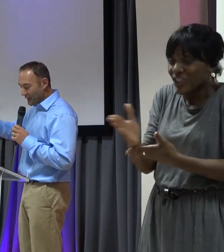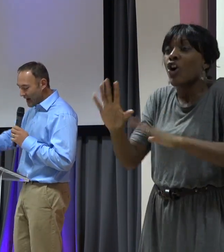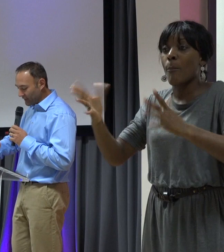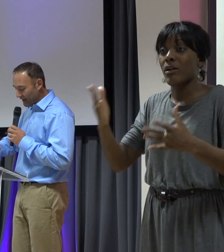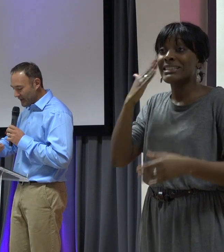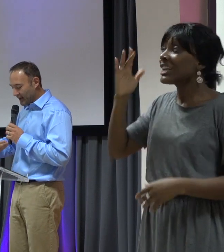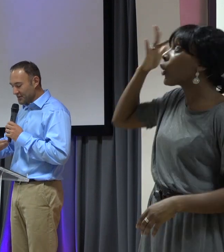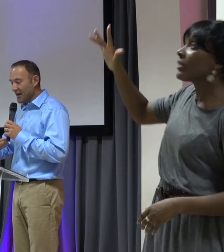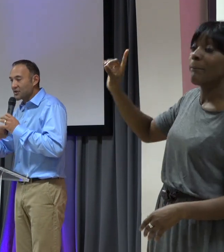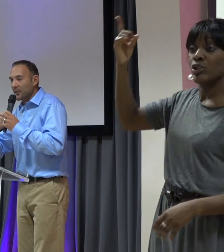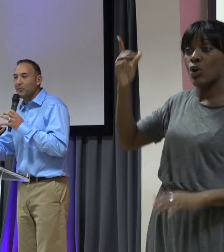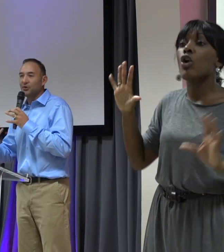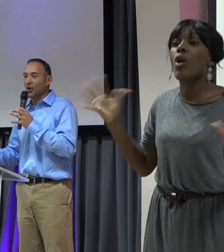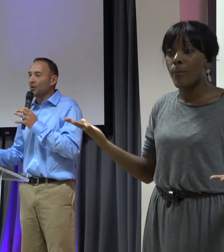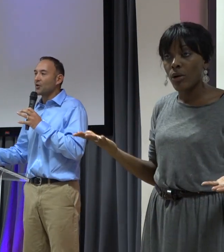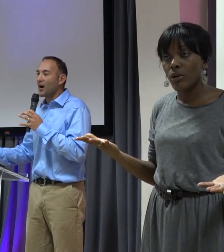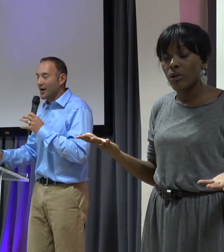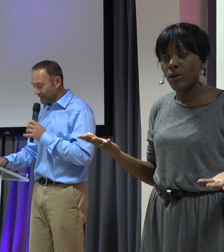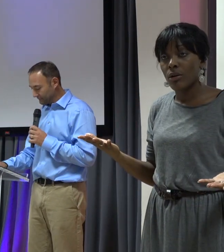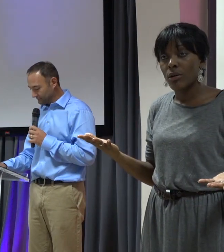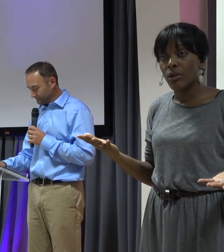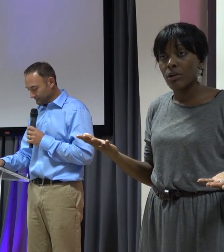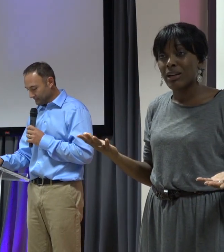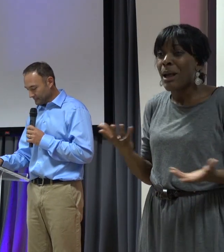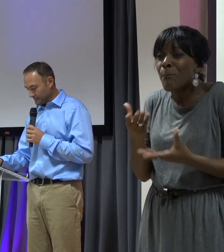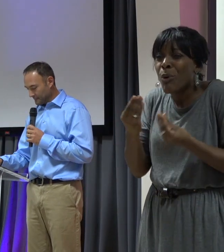is unraveling because as people don't know God,